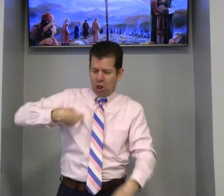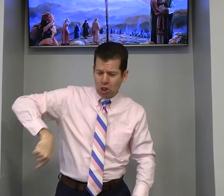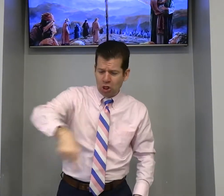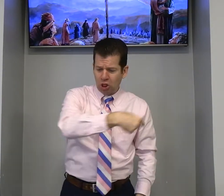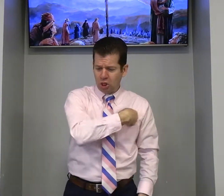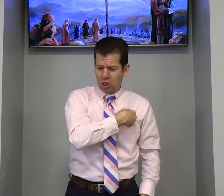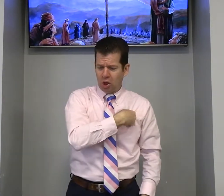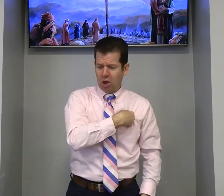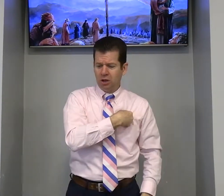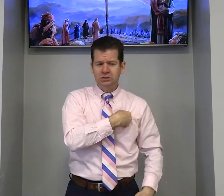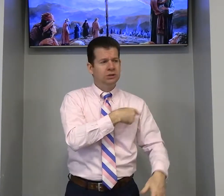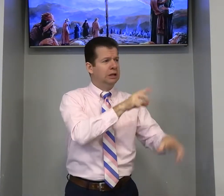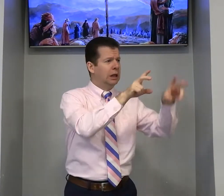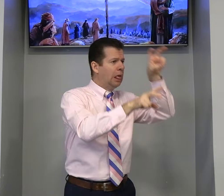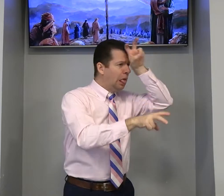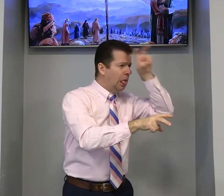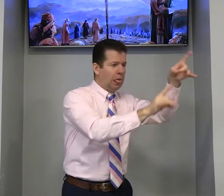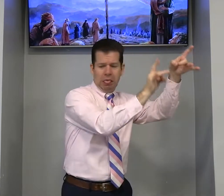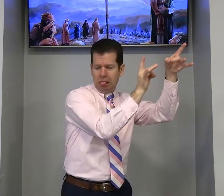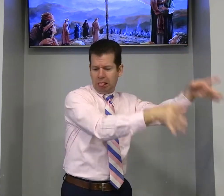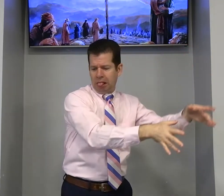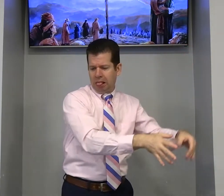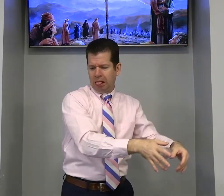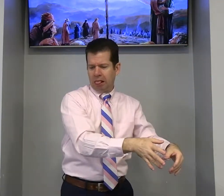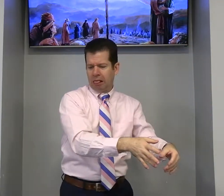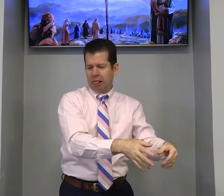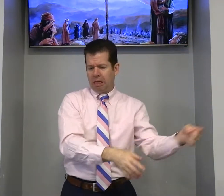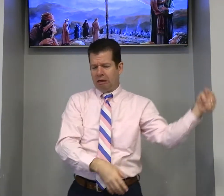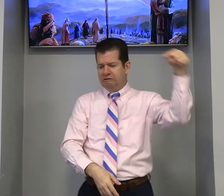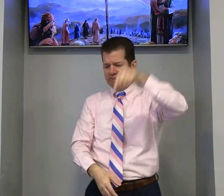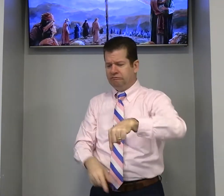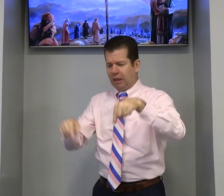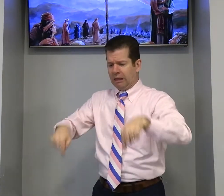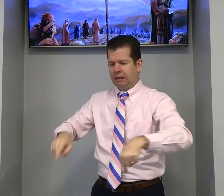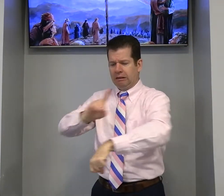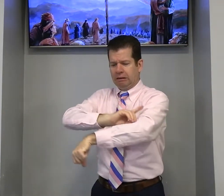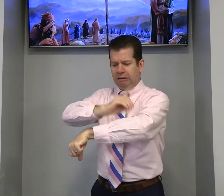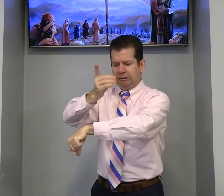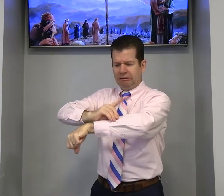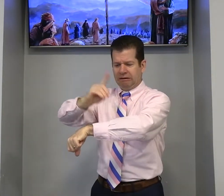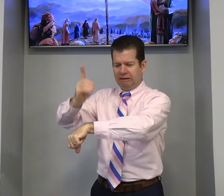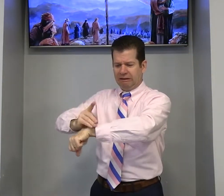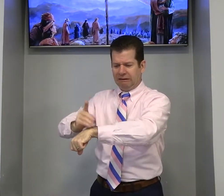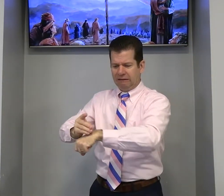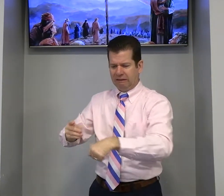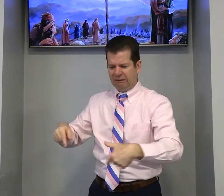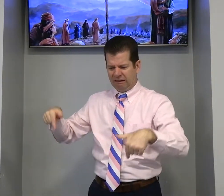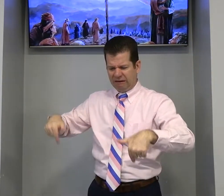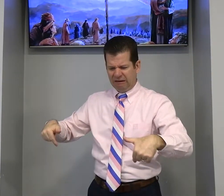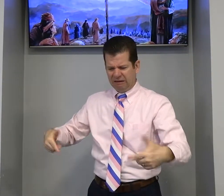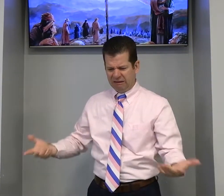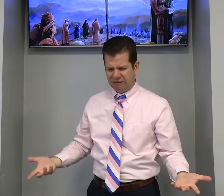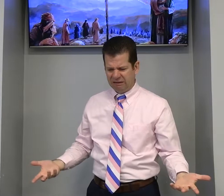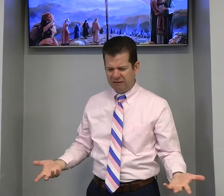você fez nós sair de Egito e vir para esse lugar no deserto, aqui,